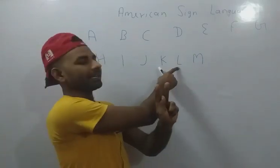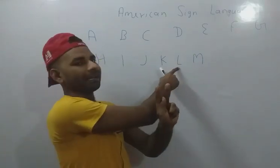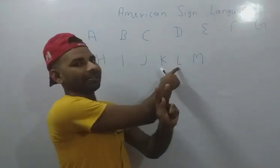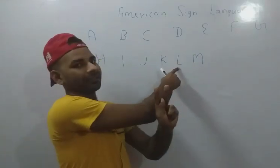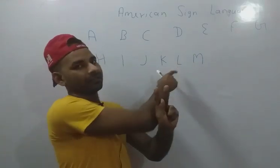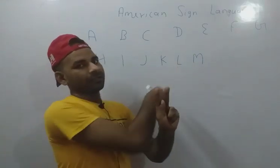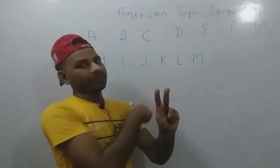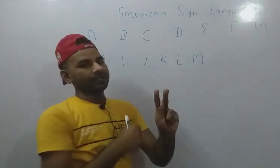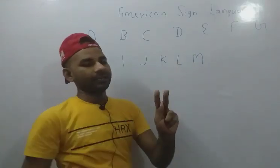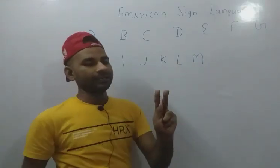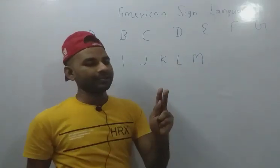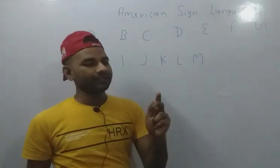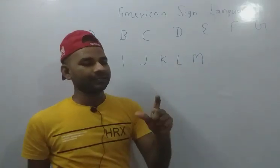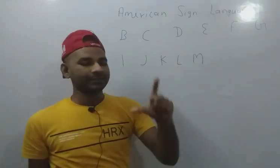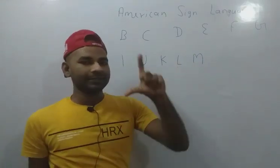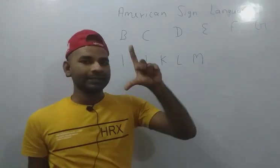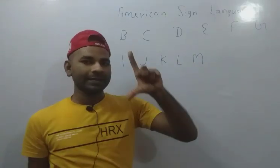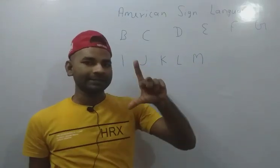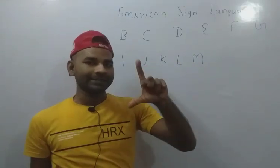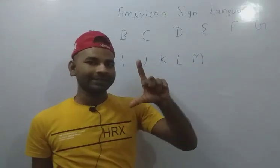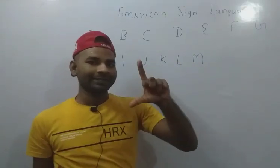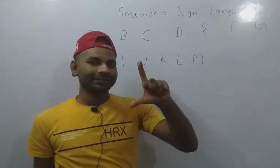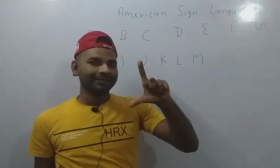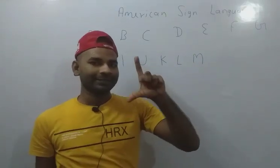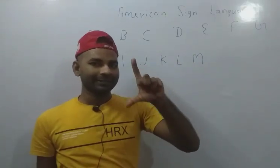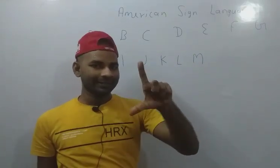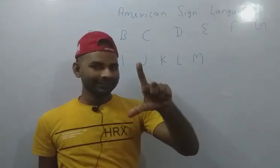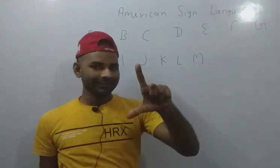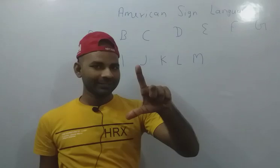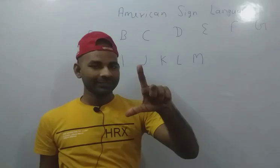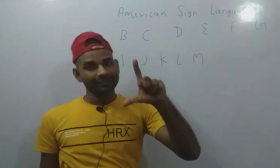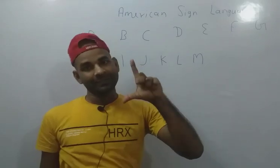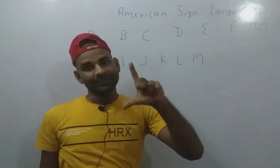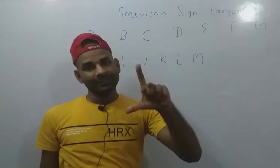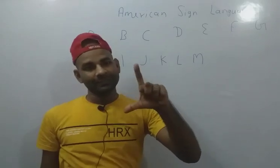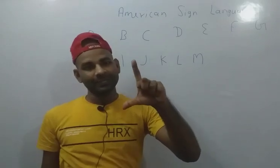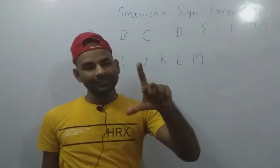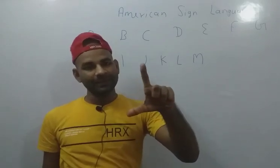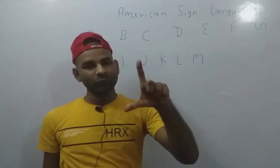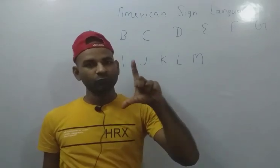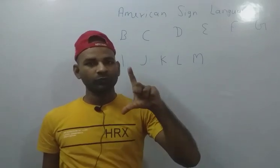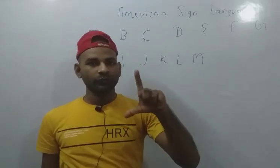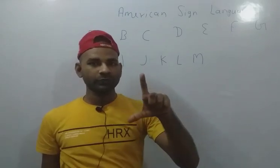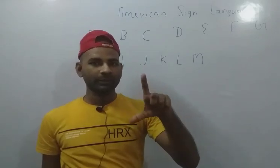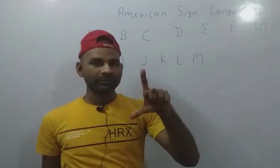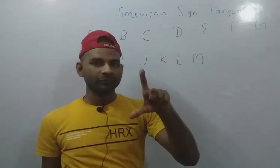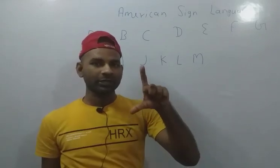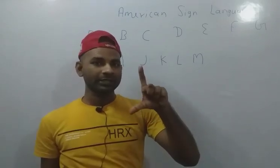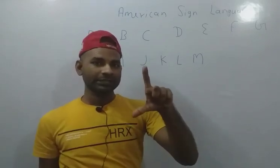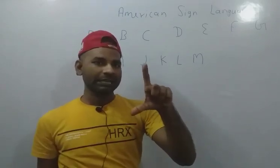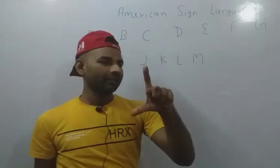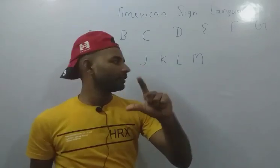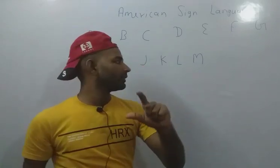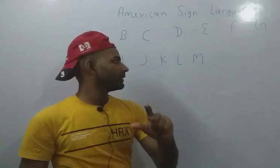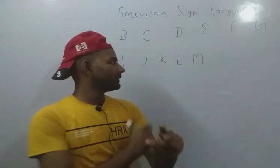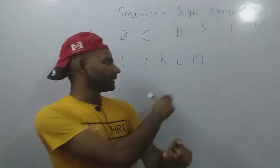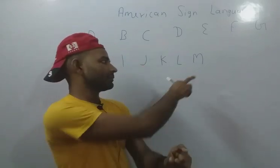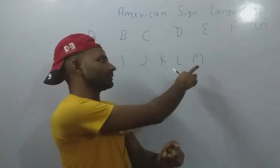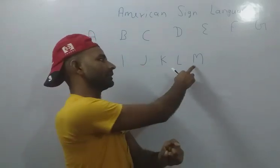एल, एल के लिए ऐसे, ऐसे दिखाना है आपको, तो उसका मतलब होता है एल। अब उसके